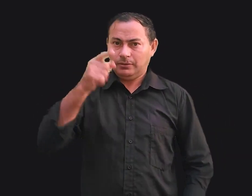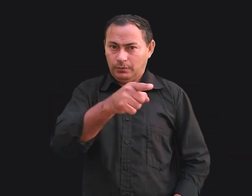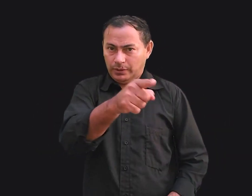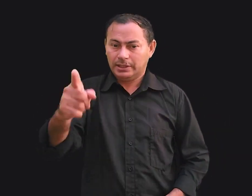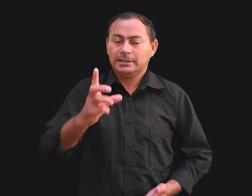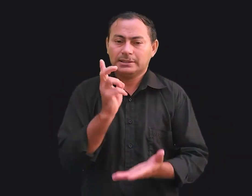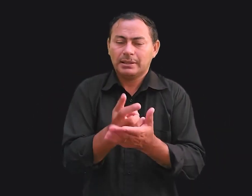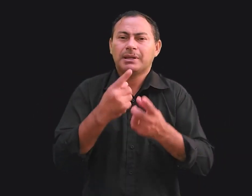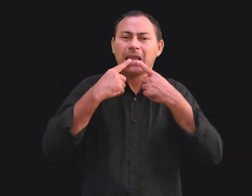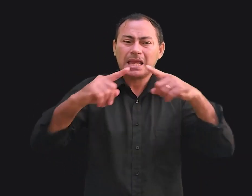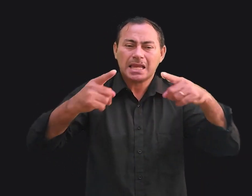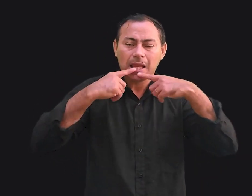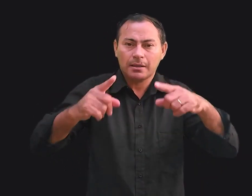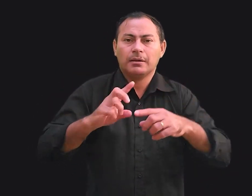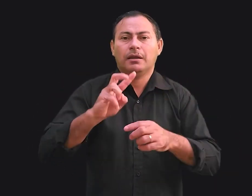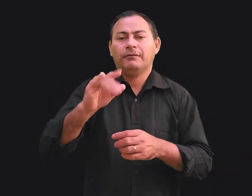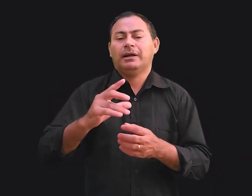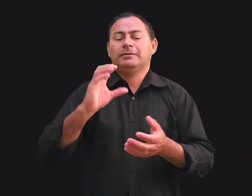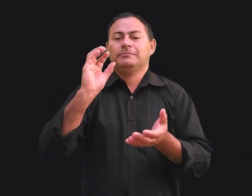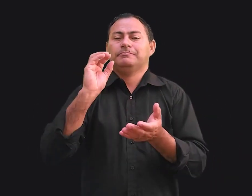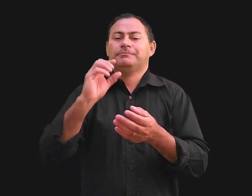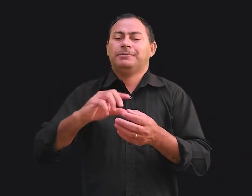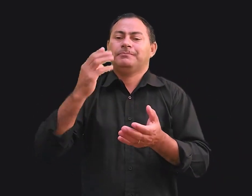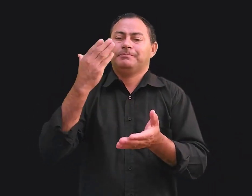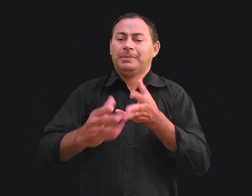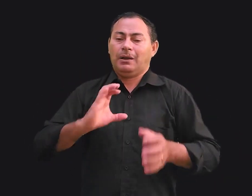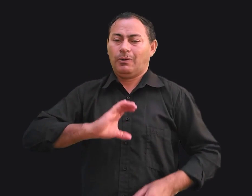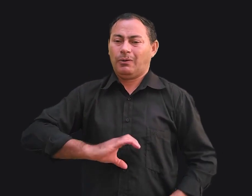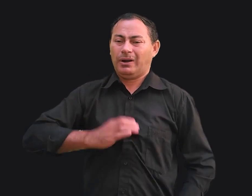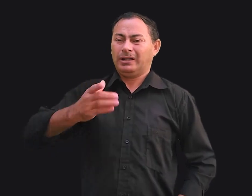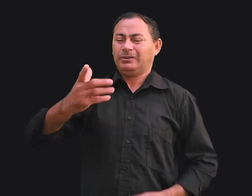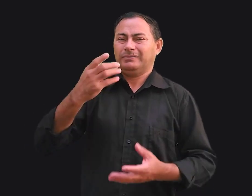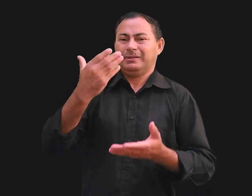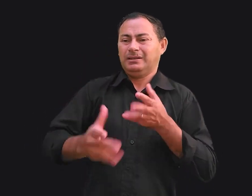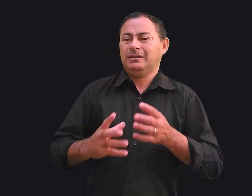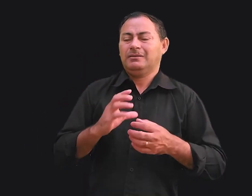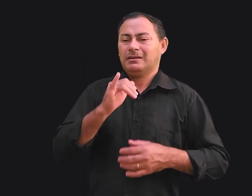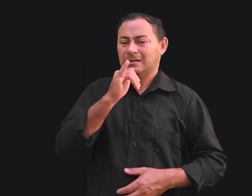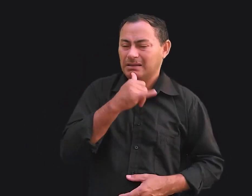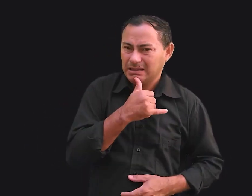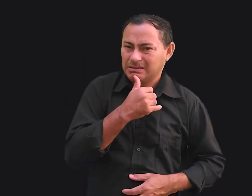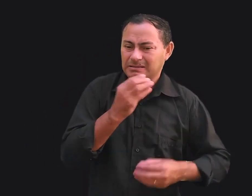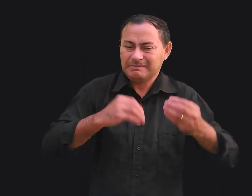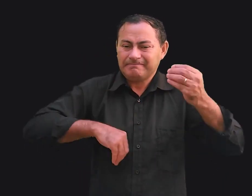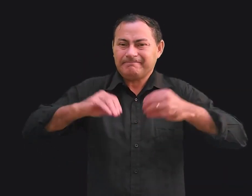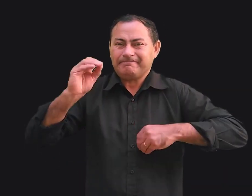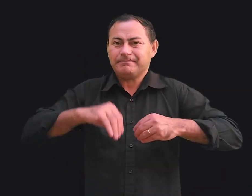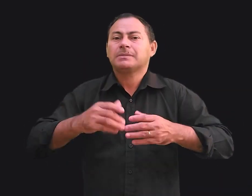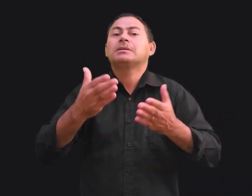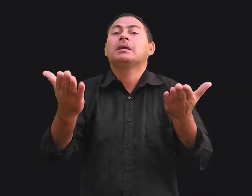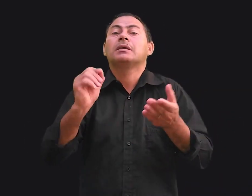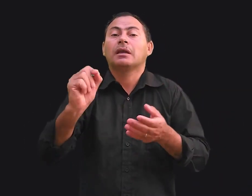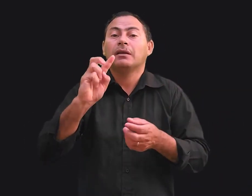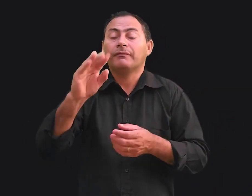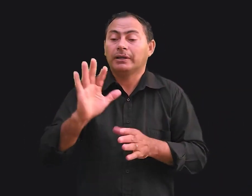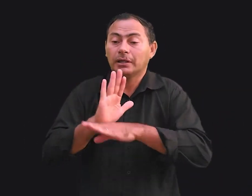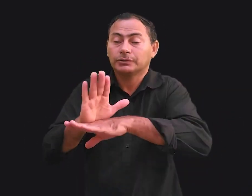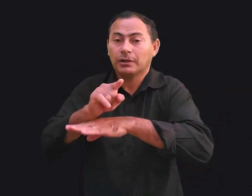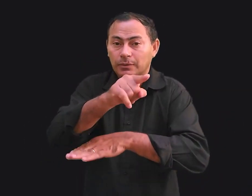Se você sempre criticar, vai desencorajar a pessoa, vai conseguir deixá-la deprimida. E aí, quem é que vai ajudar você